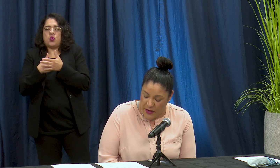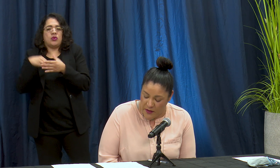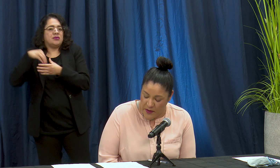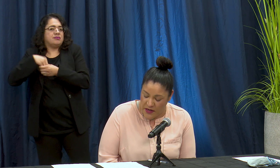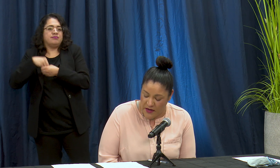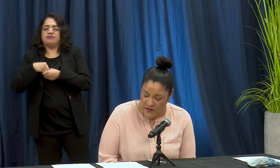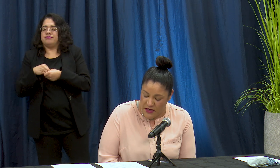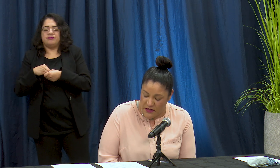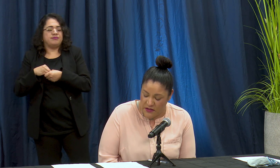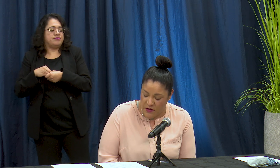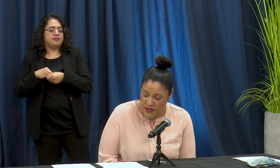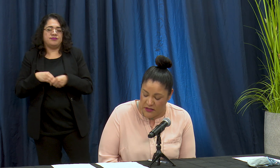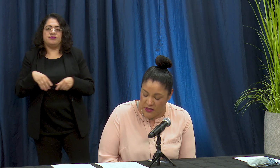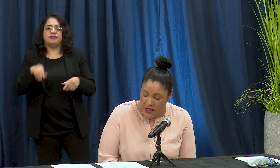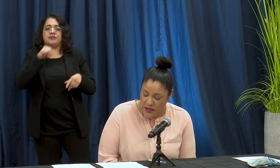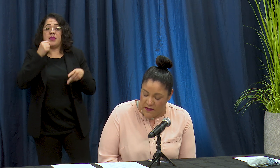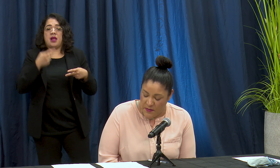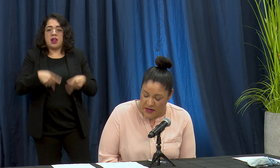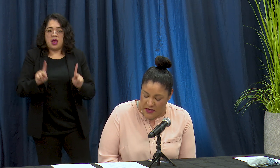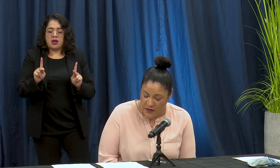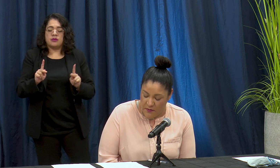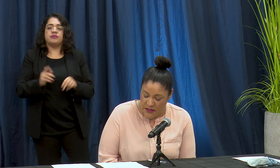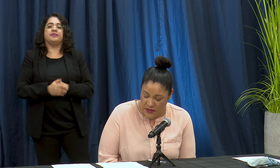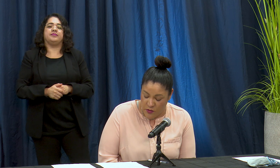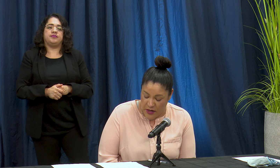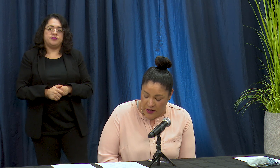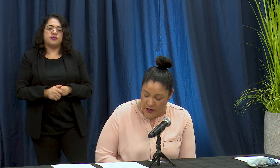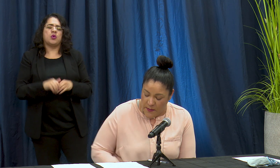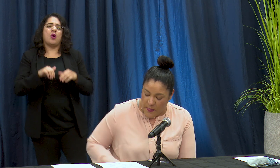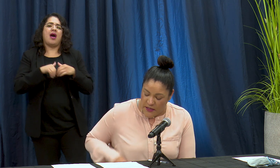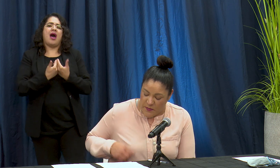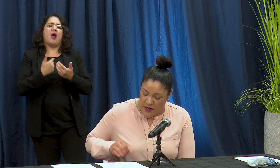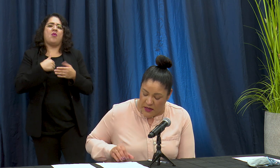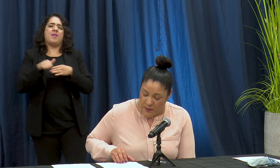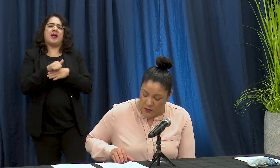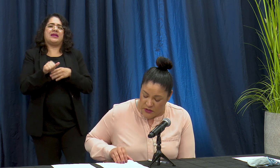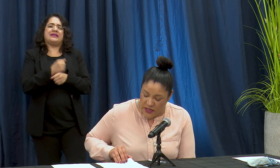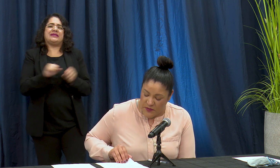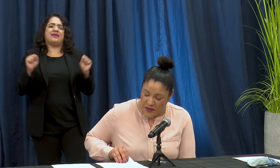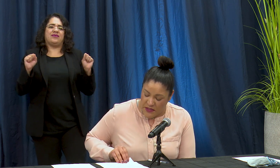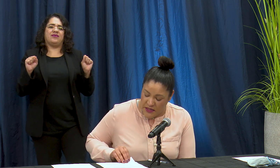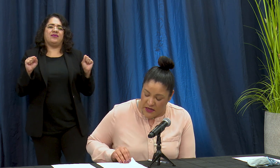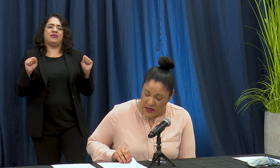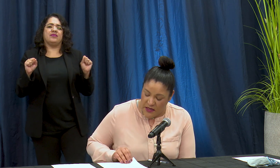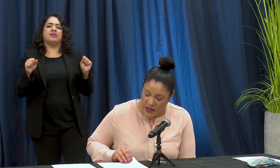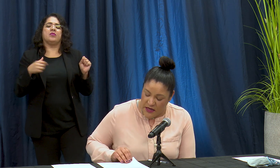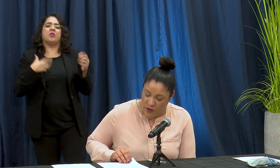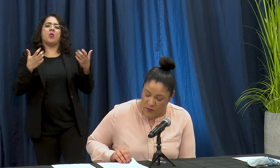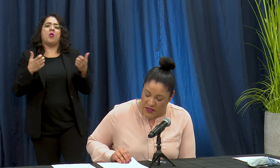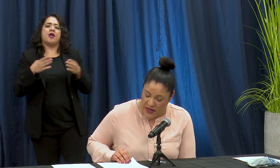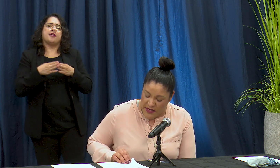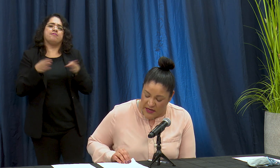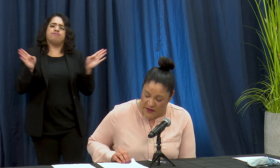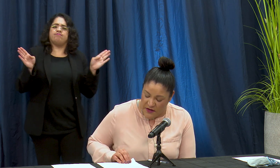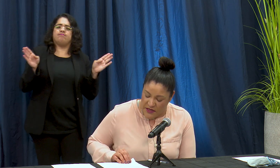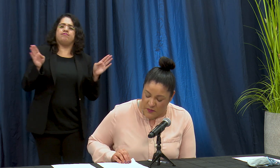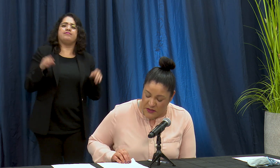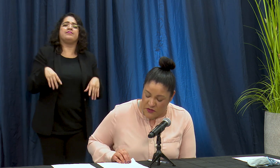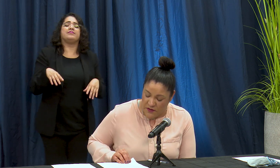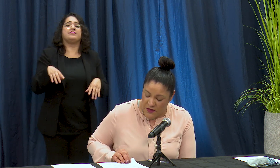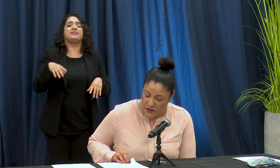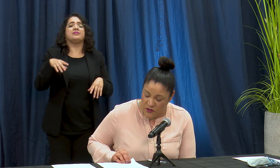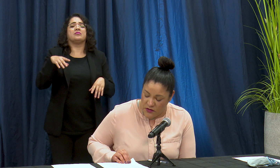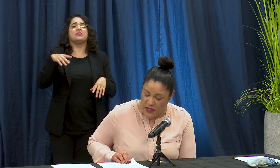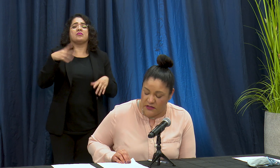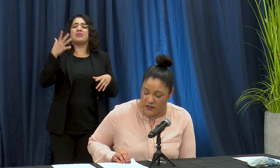en un plan para reabrir restaurantes de manera más segura. Esperamos expandir la comida al aire libre en